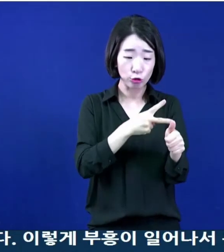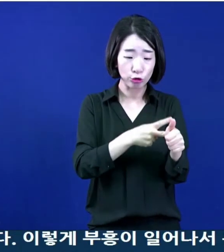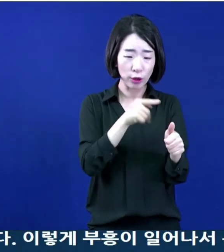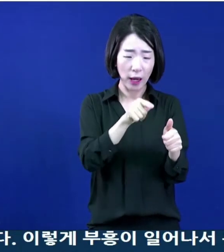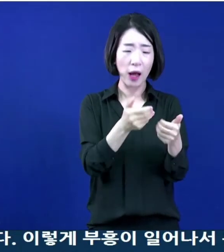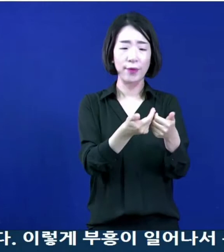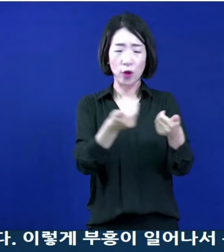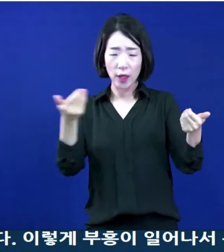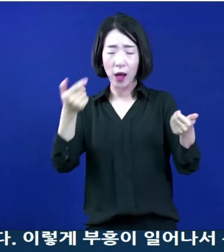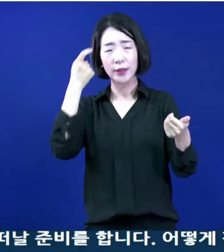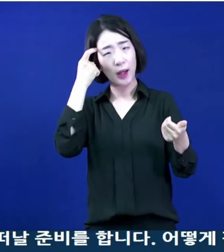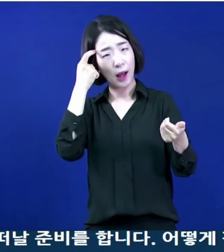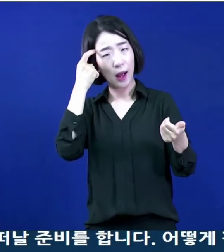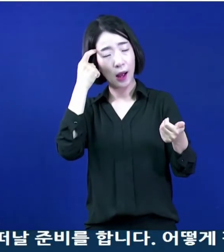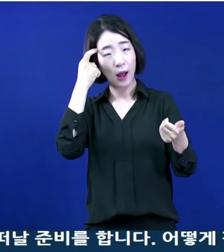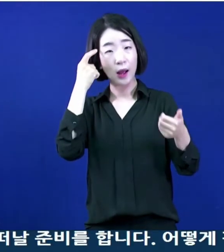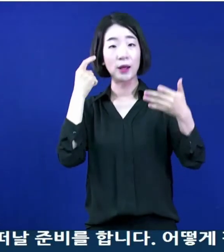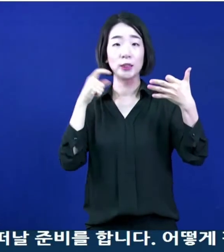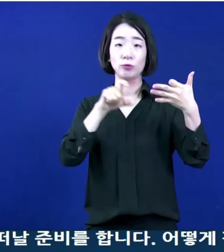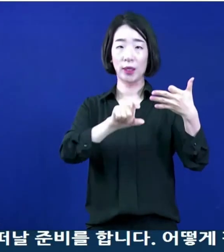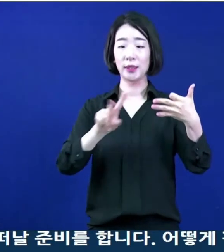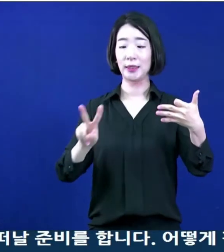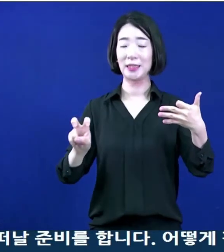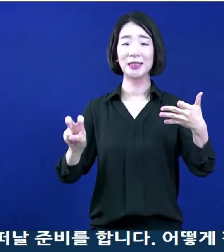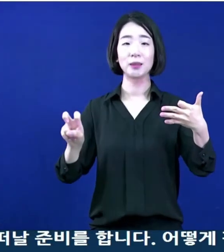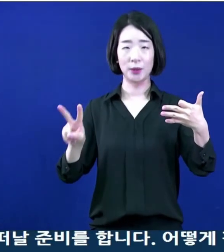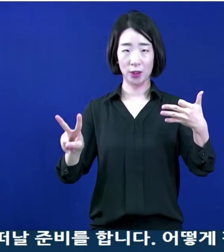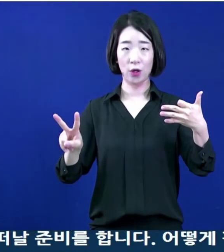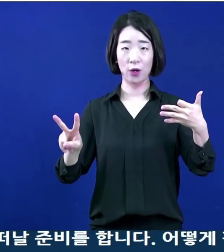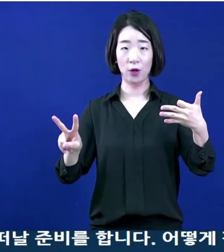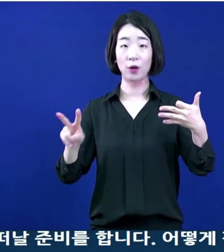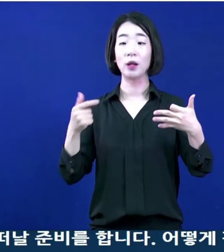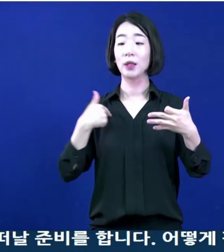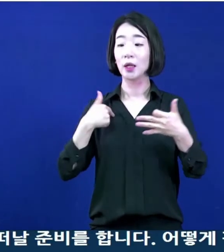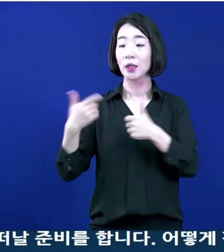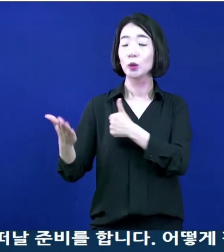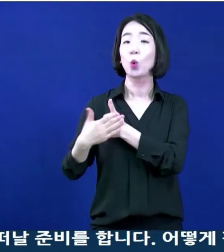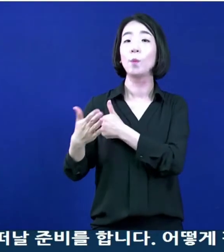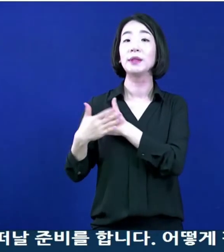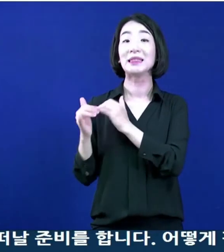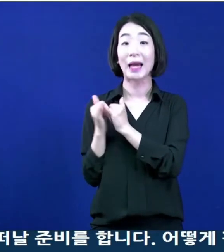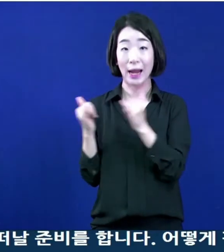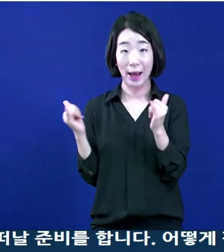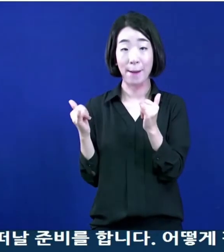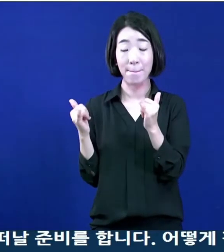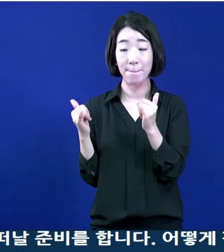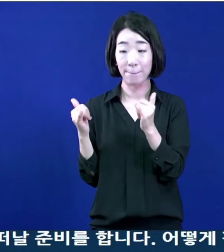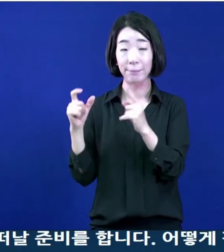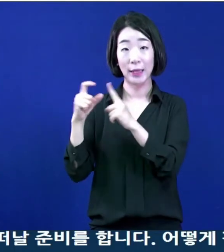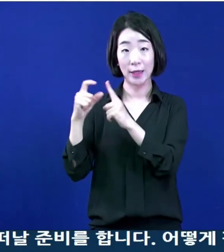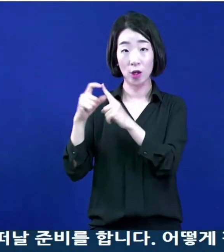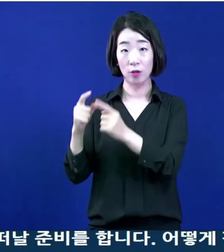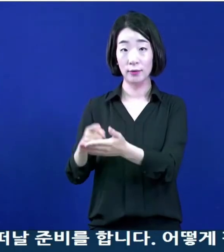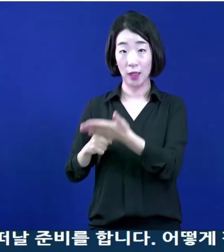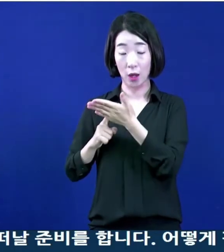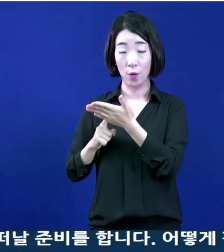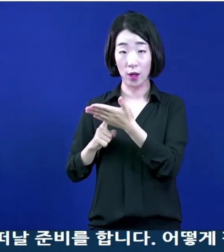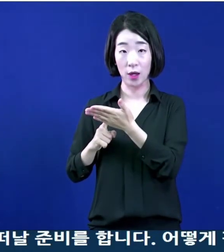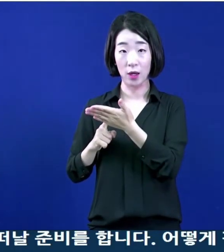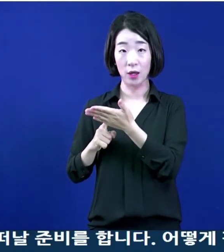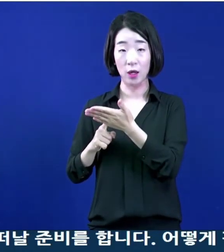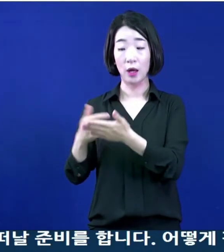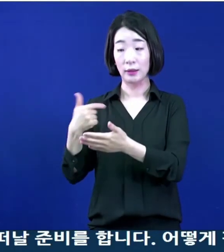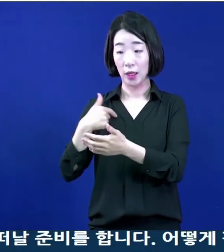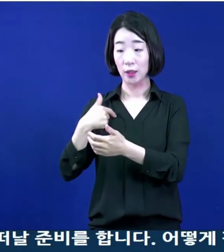떠나려고 22절을 보시면 자기를 돕는 사람이란 말이 나옵니다. 이것도 이따가 마지막으로 눈여겨볼 건데,